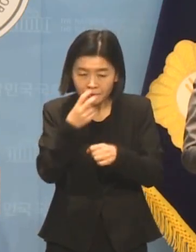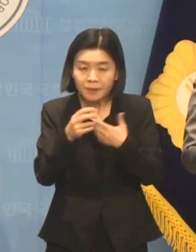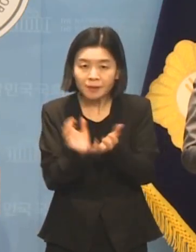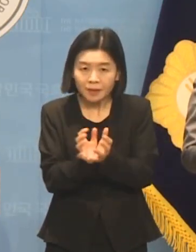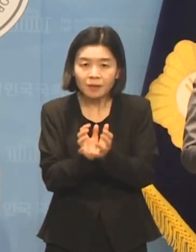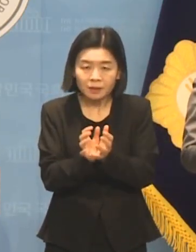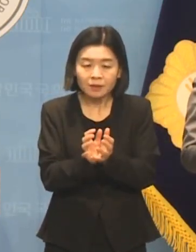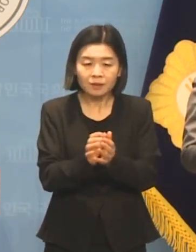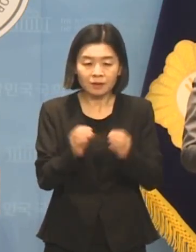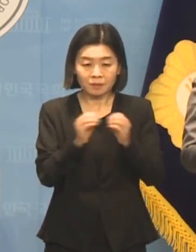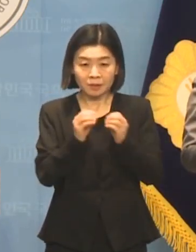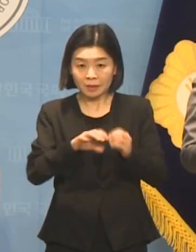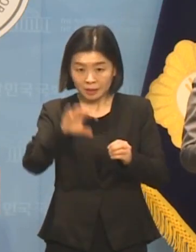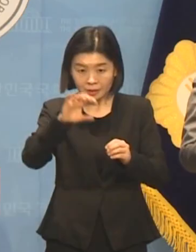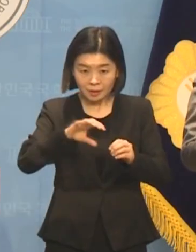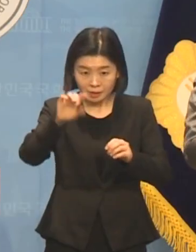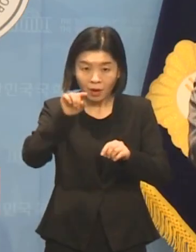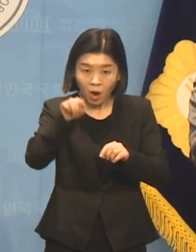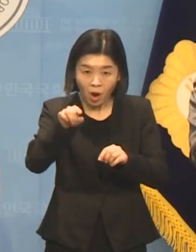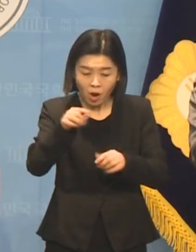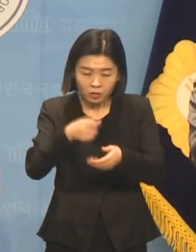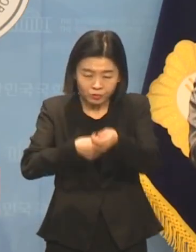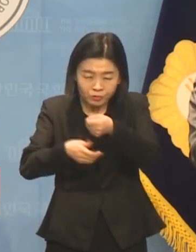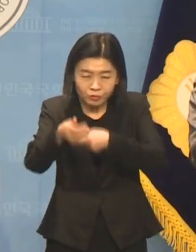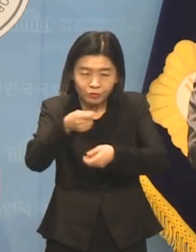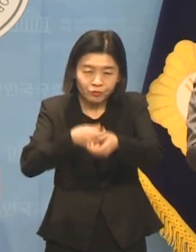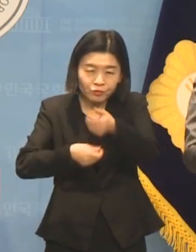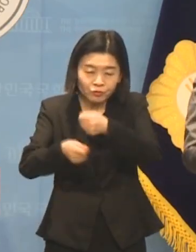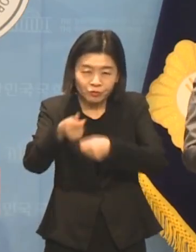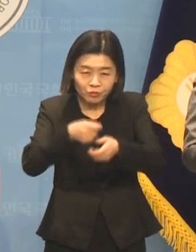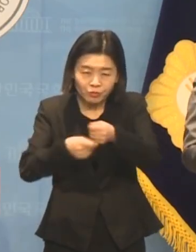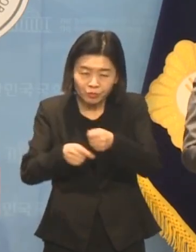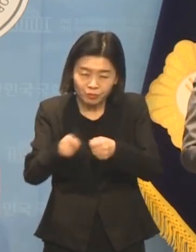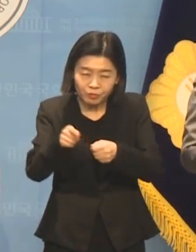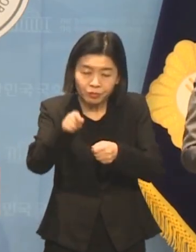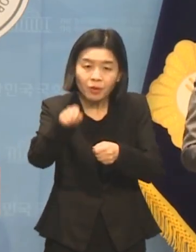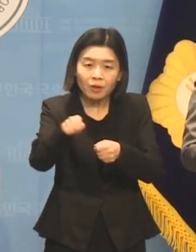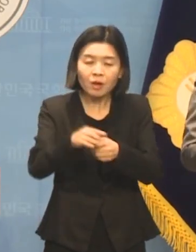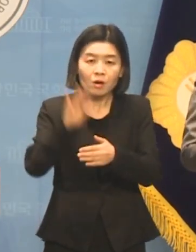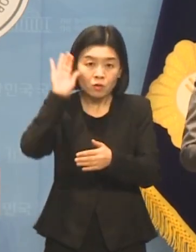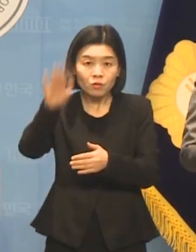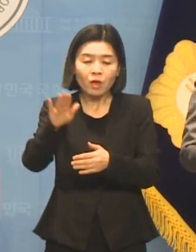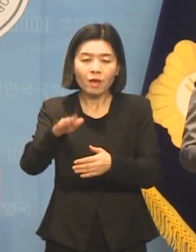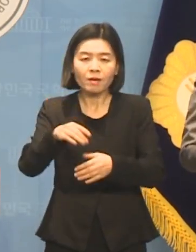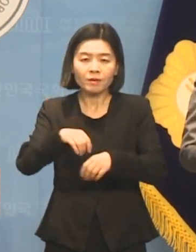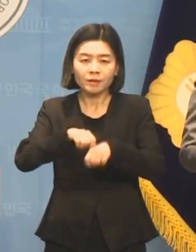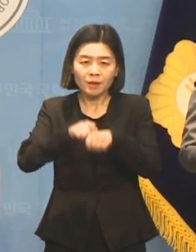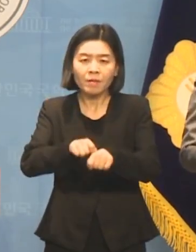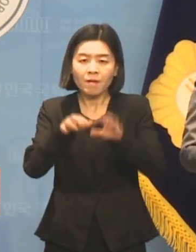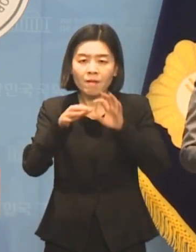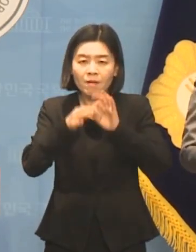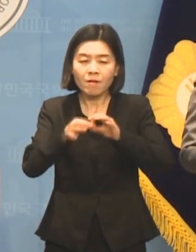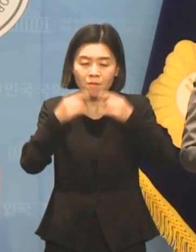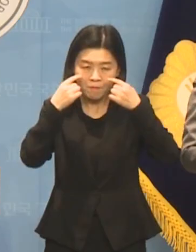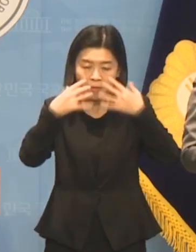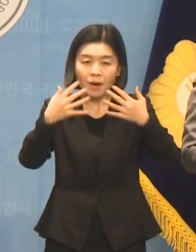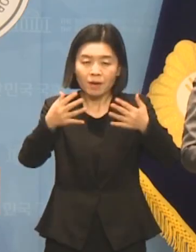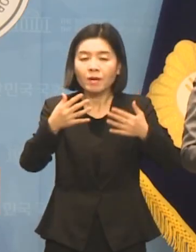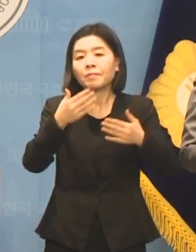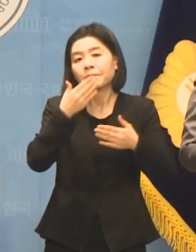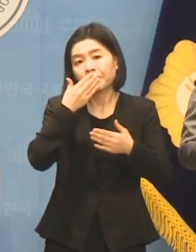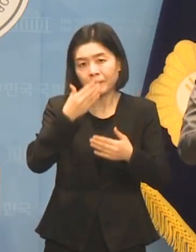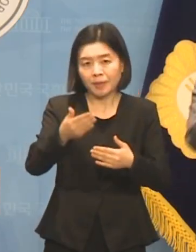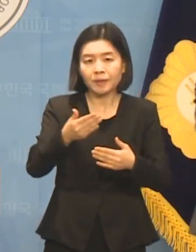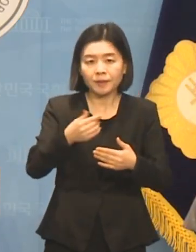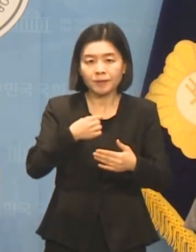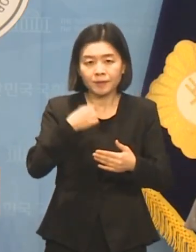해당 게시물들을 계속해서 추적하고 있습니다. 향후 법적 대응 등 응당한 책임을 물을 수 있도록